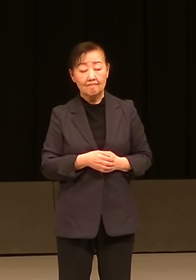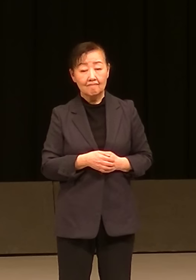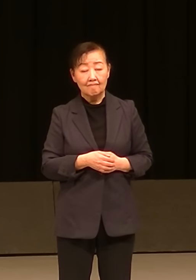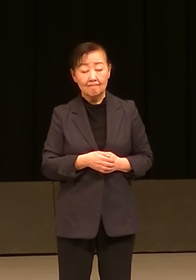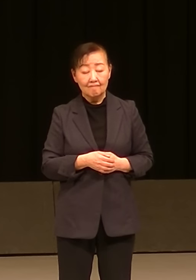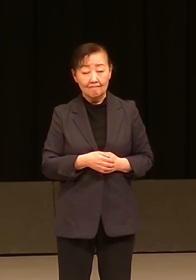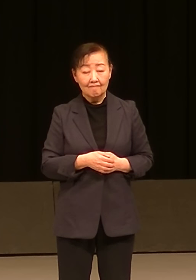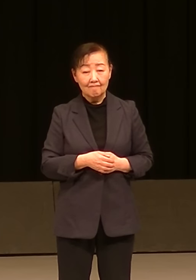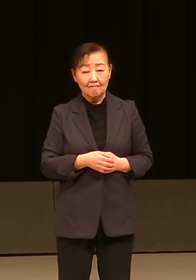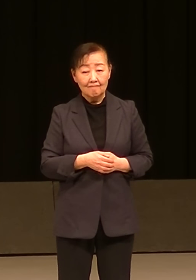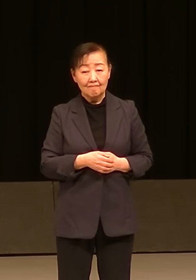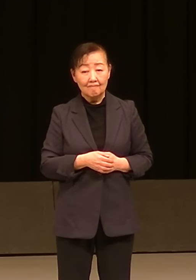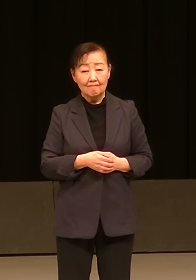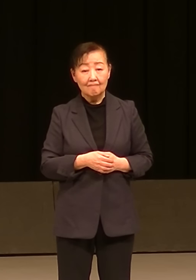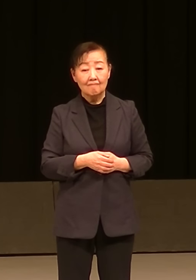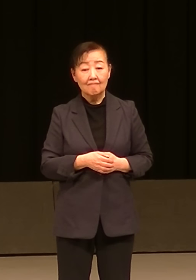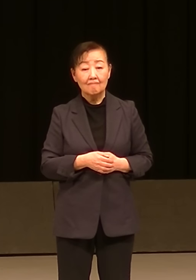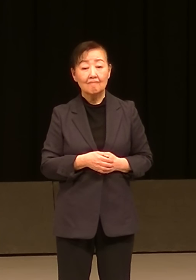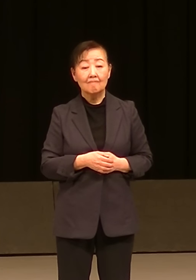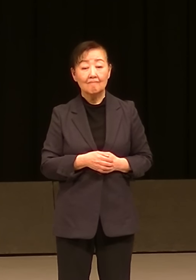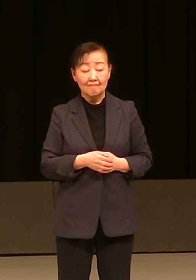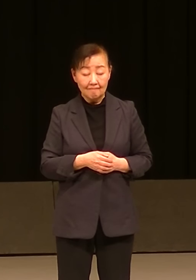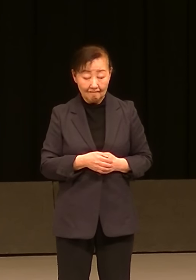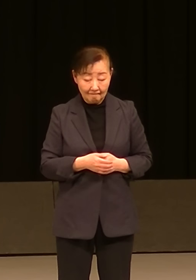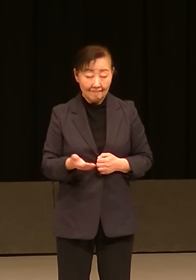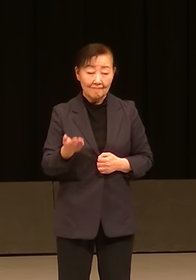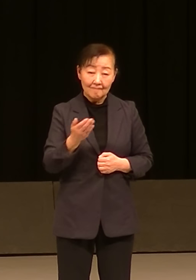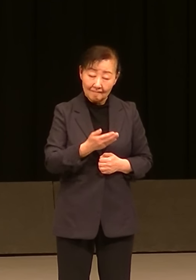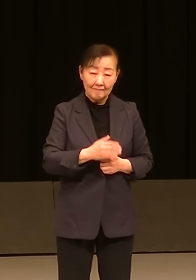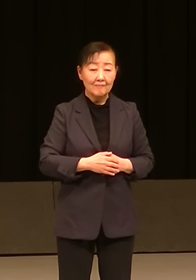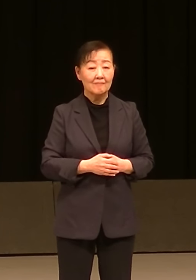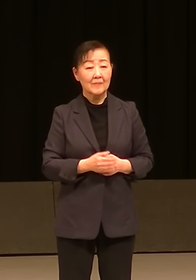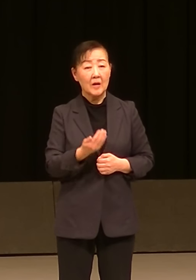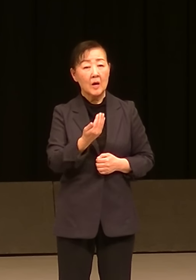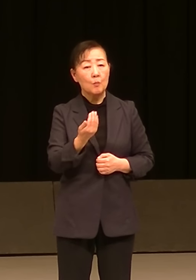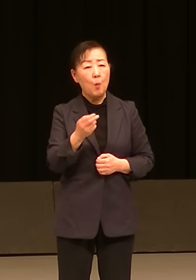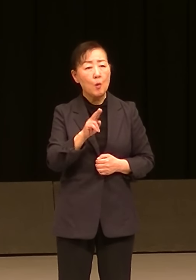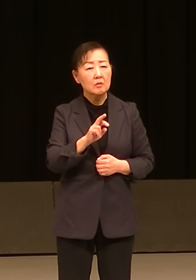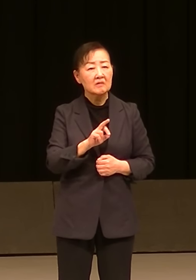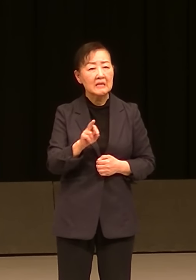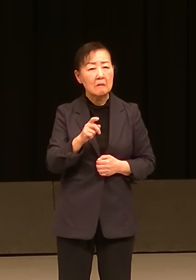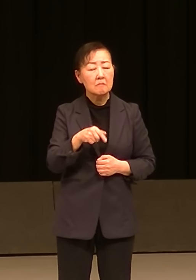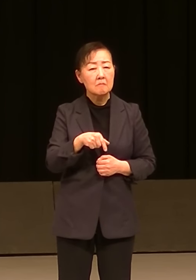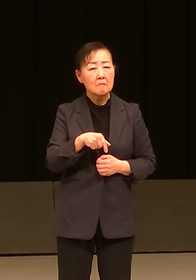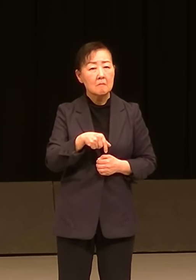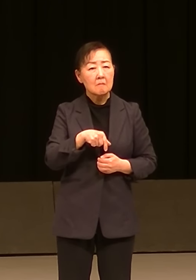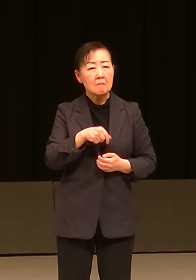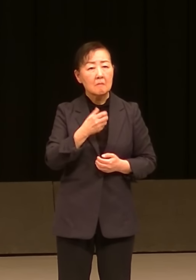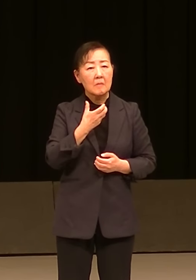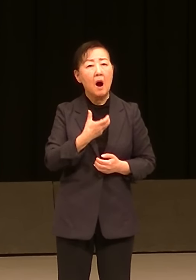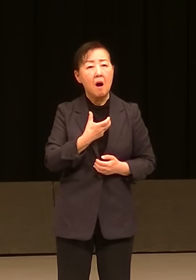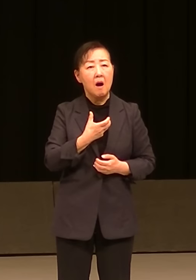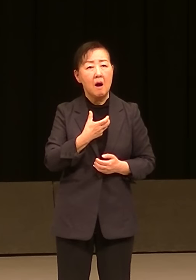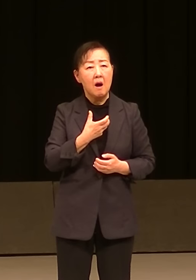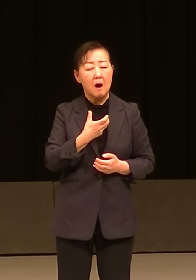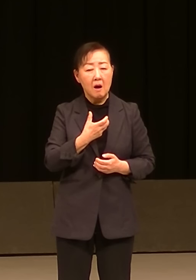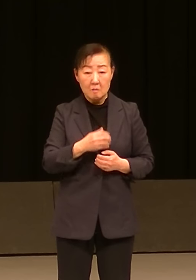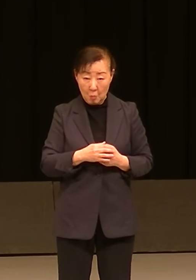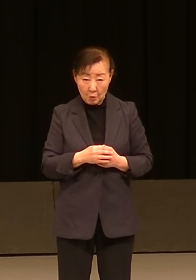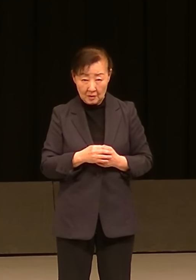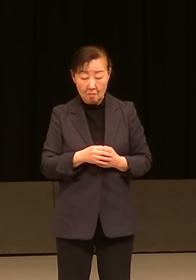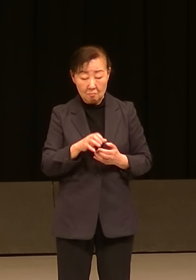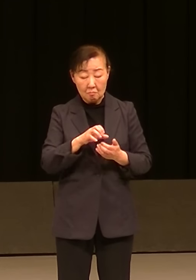唖然が馬を生まれるし、唖然が来て、次は呆然が来たんですが、これがですね、この